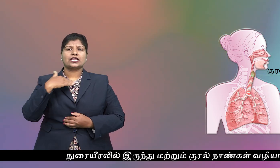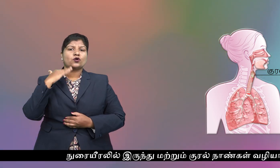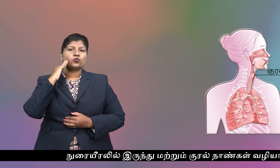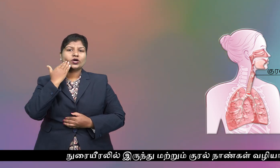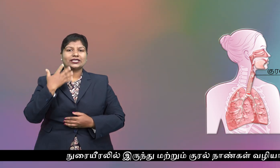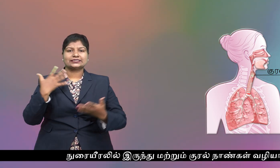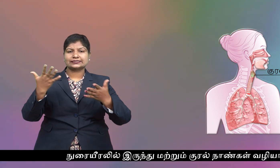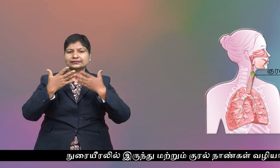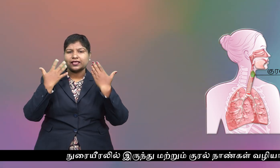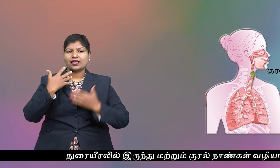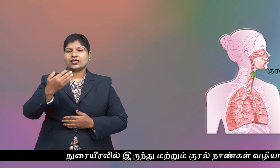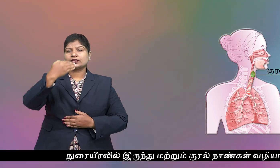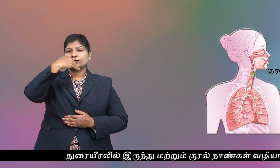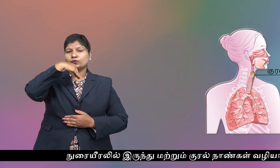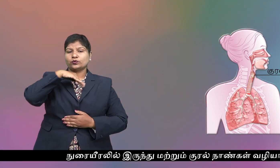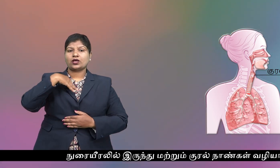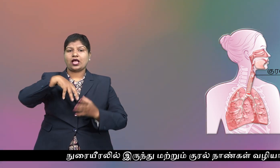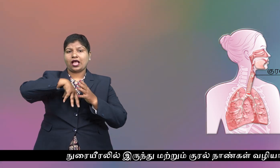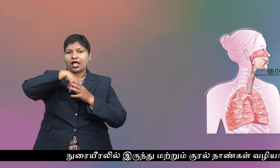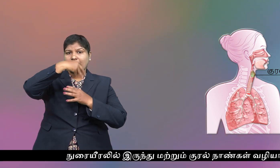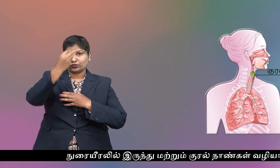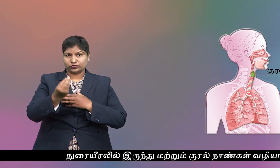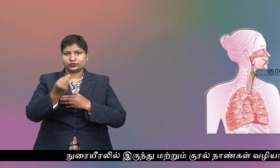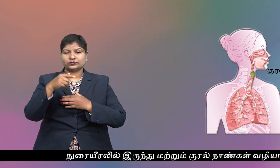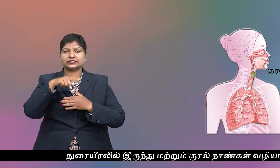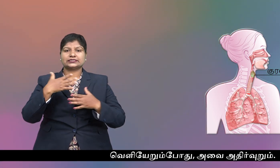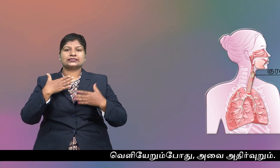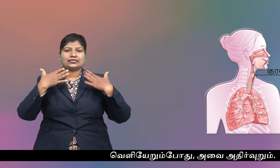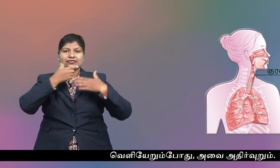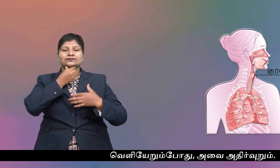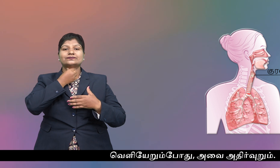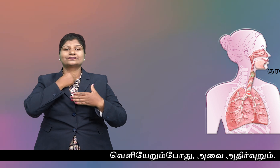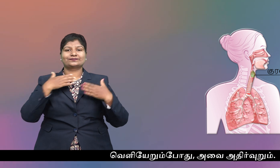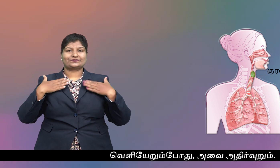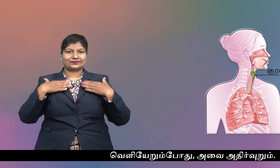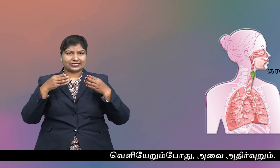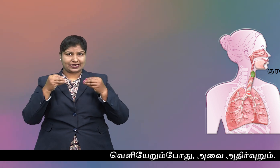நுரையீரலில் இருந்து மற்றும் குரல் நாணங்கள் வழியாக காற்று வெளியேறும்போது அவை அதிர்வுறும்.